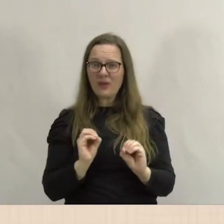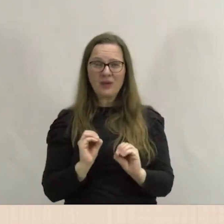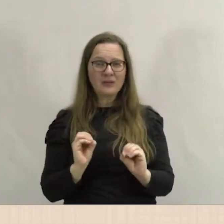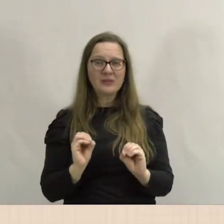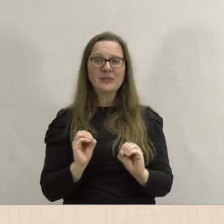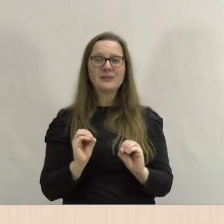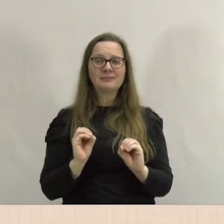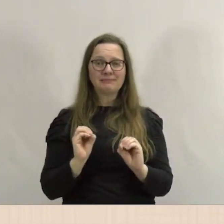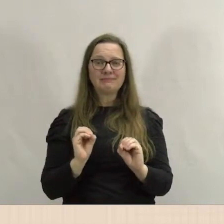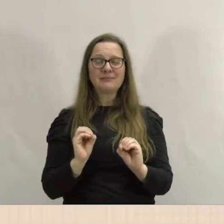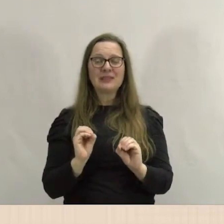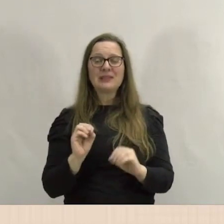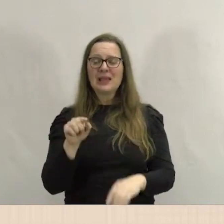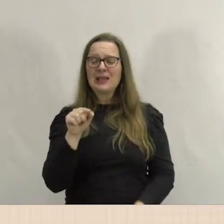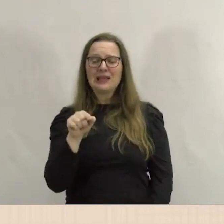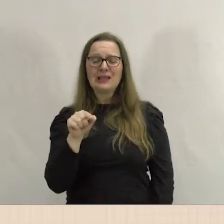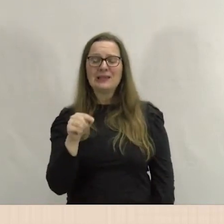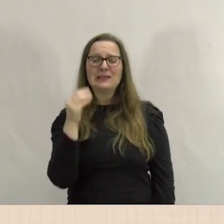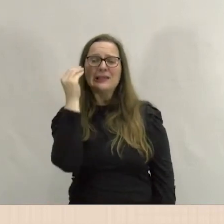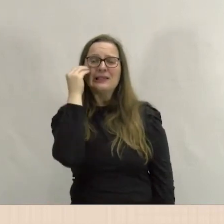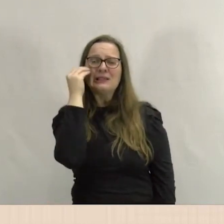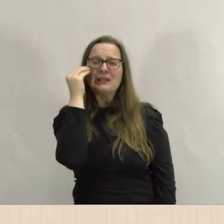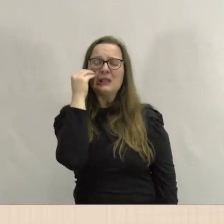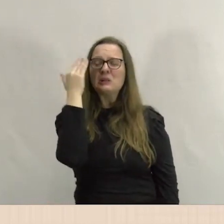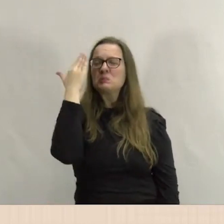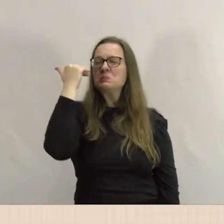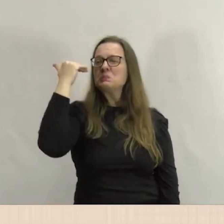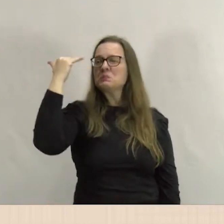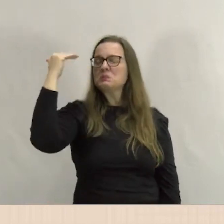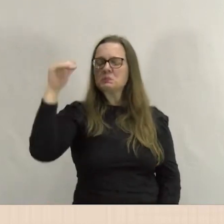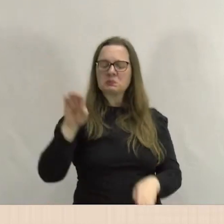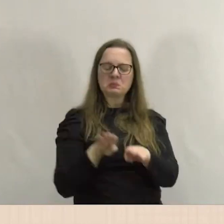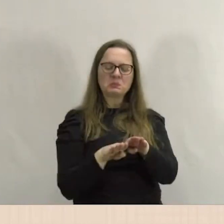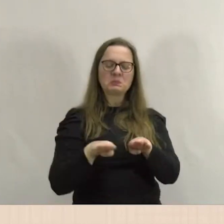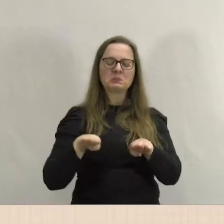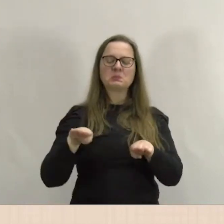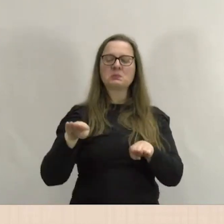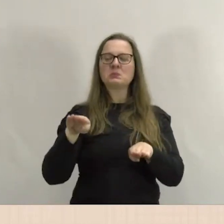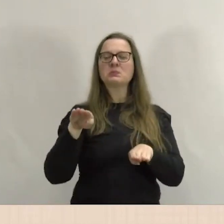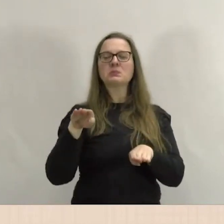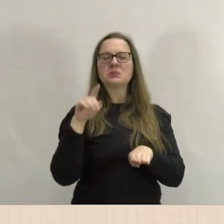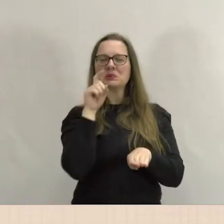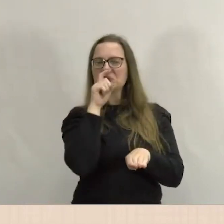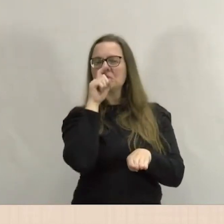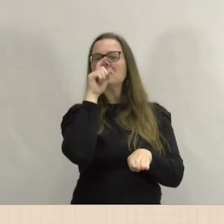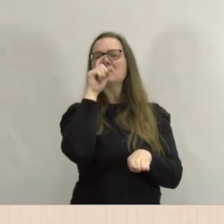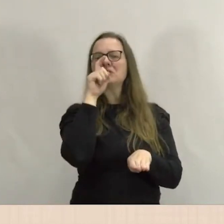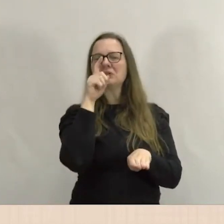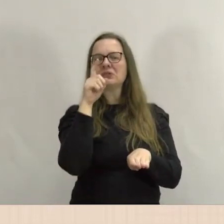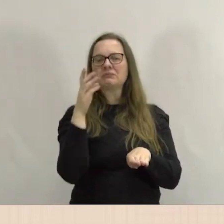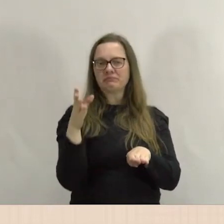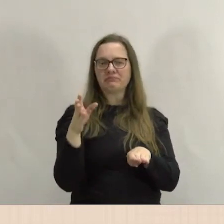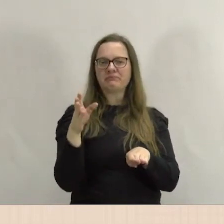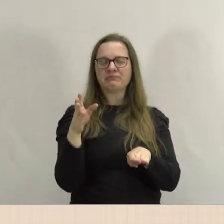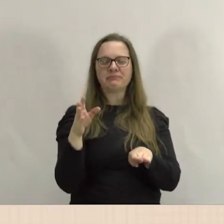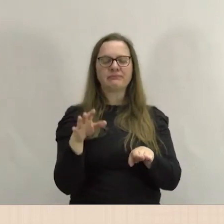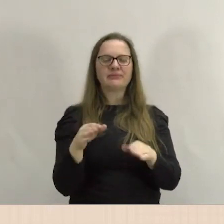privilégios que desfrutavam, logo se afastaram dos ensinamentos que lhes foram